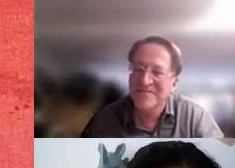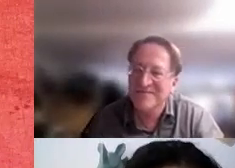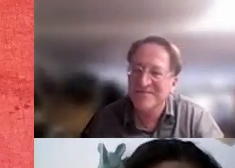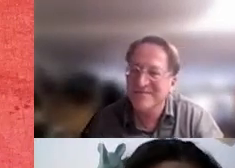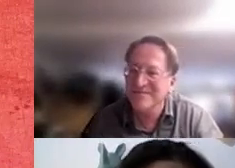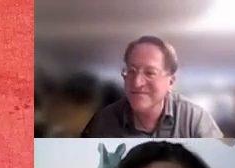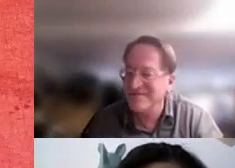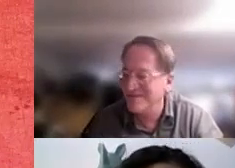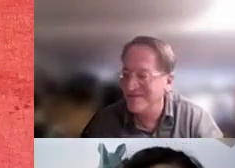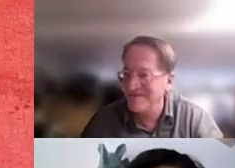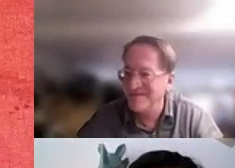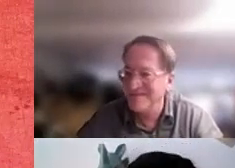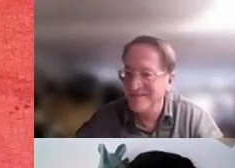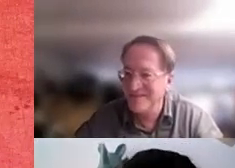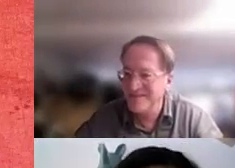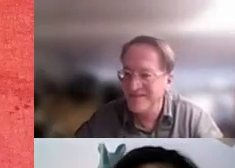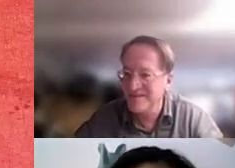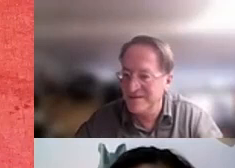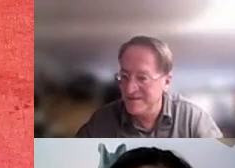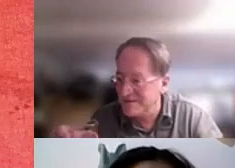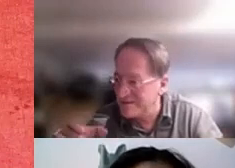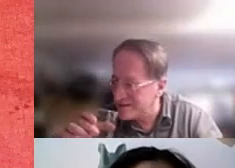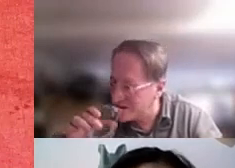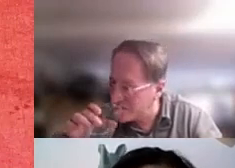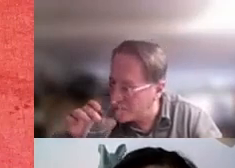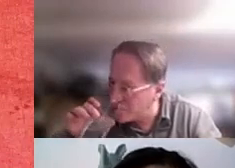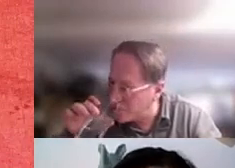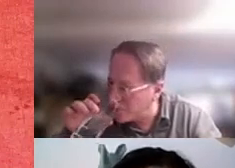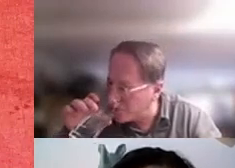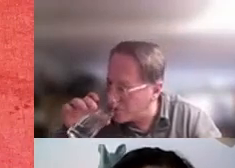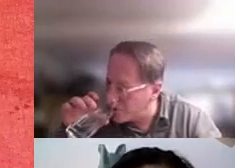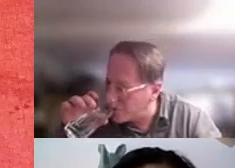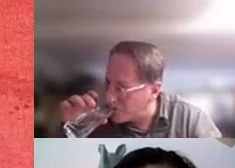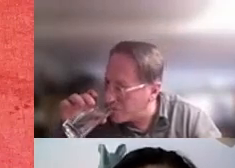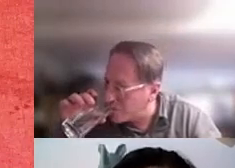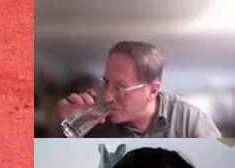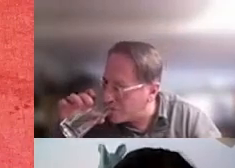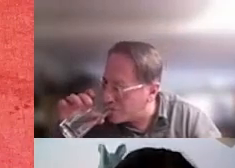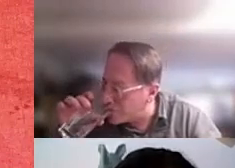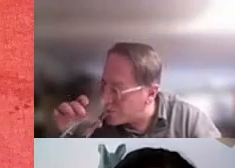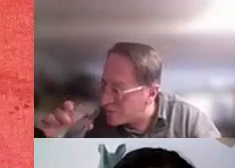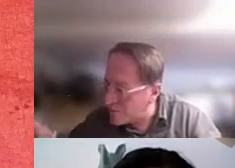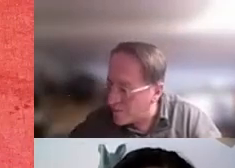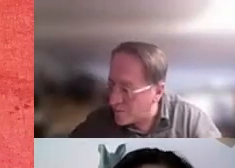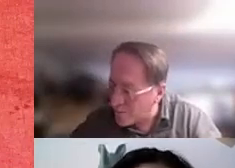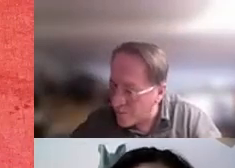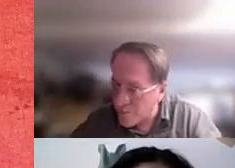Claro que sí, gracias, Gustavo. En esto que hemos ido aprendiendo del trabajo con, por y para las